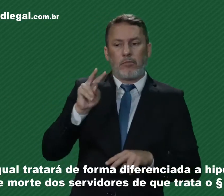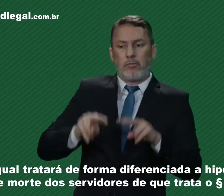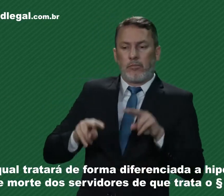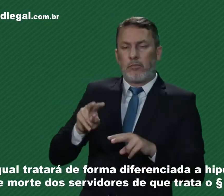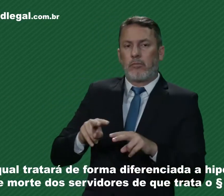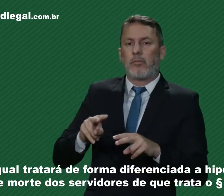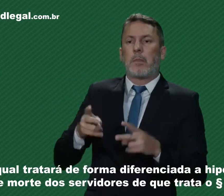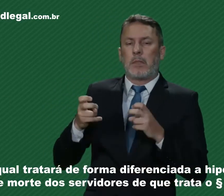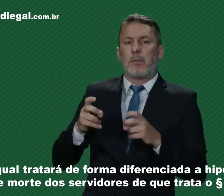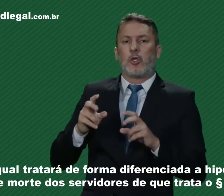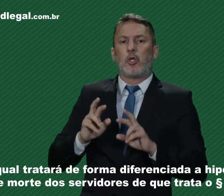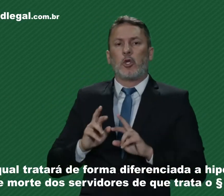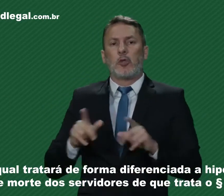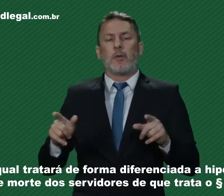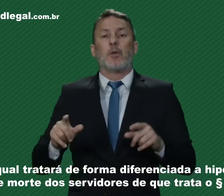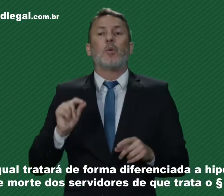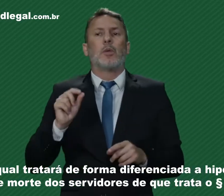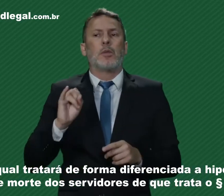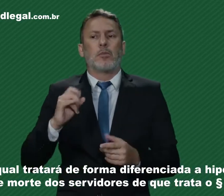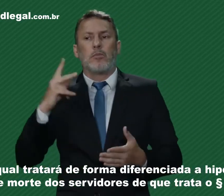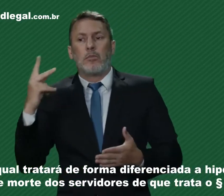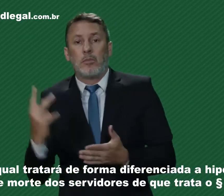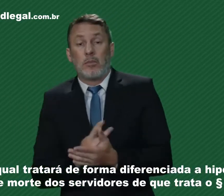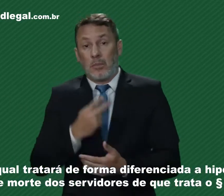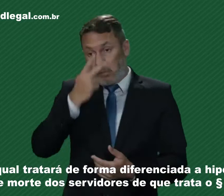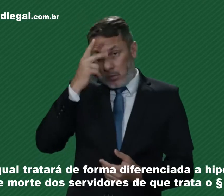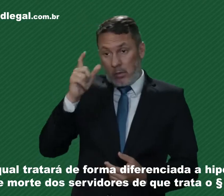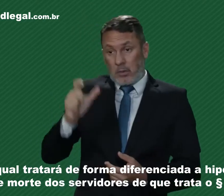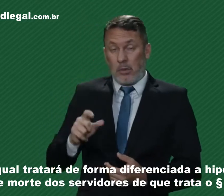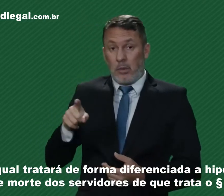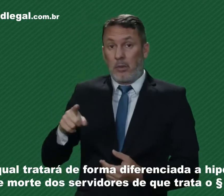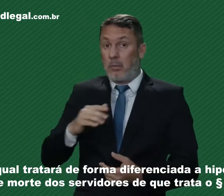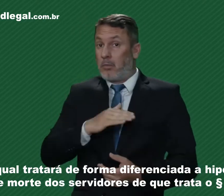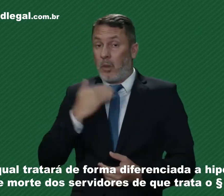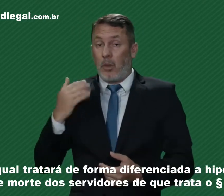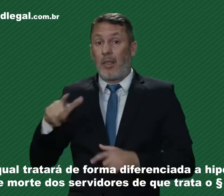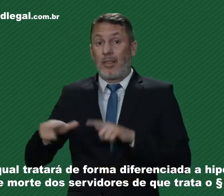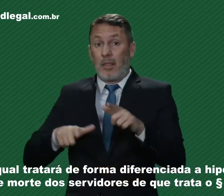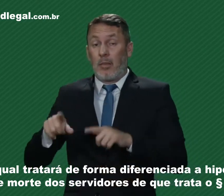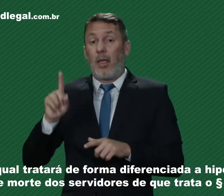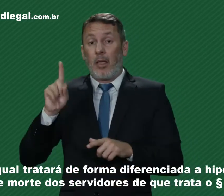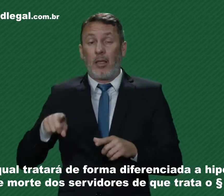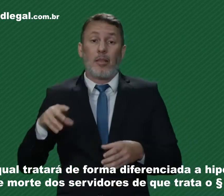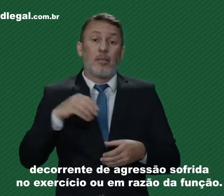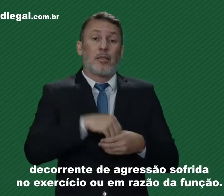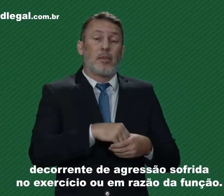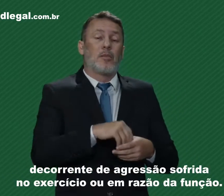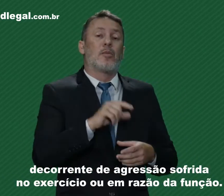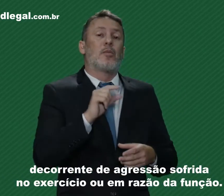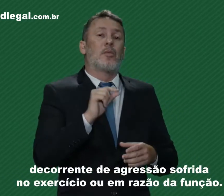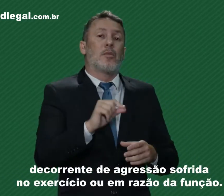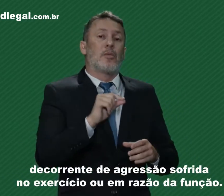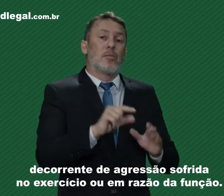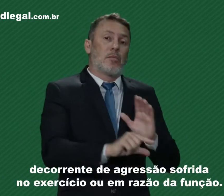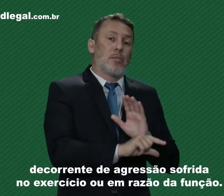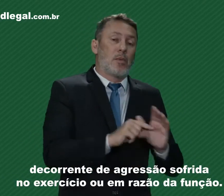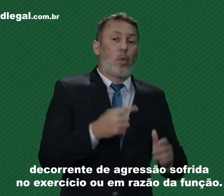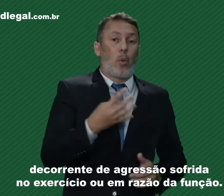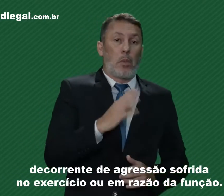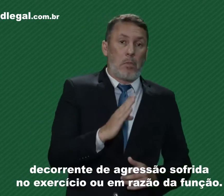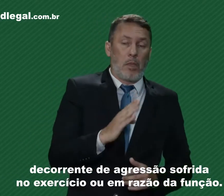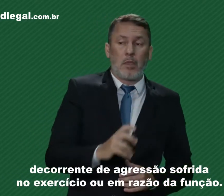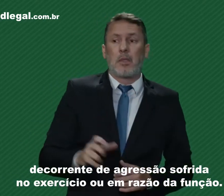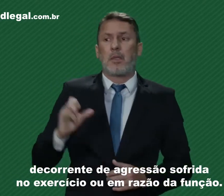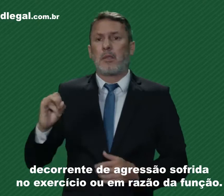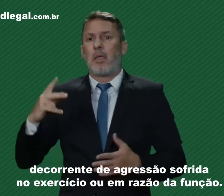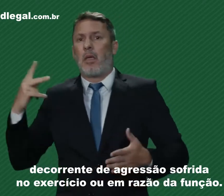forma diferenciada a hipótese de morte dos servidores de que trata o parágrafo 4b, decorrente de agressão